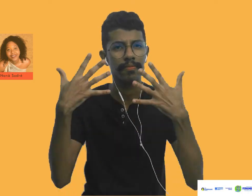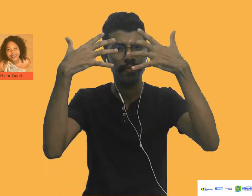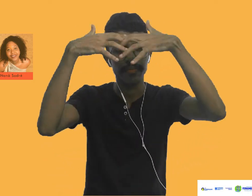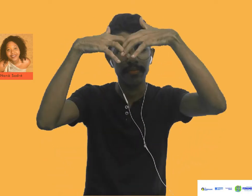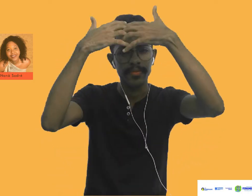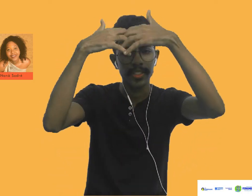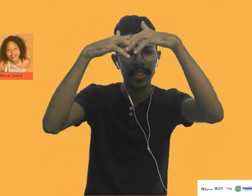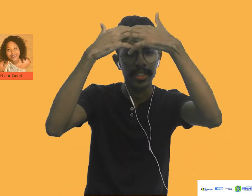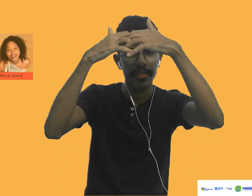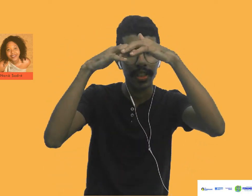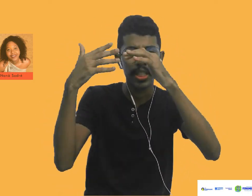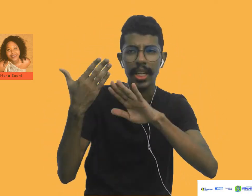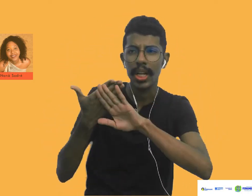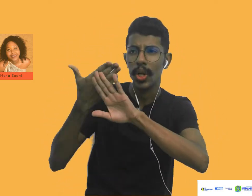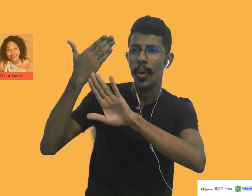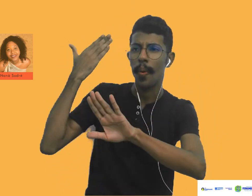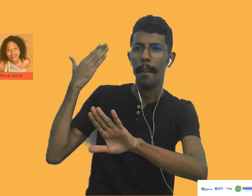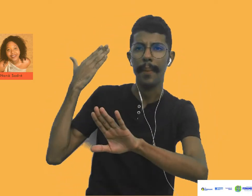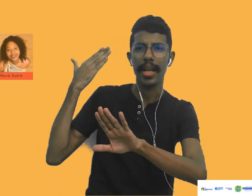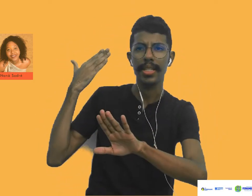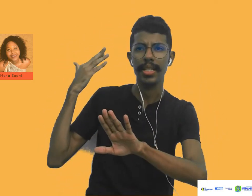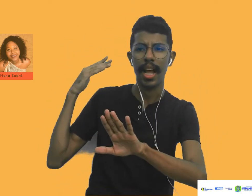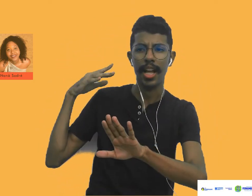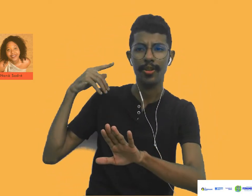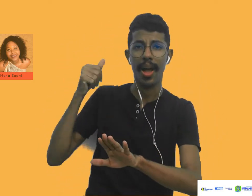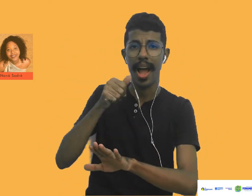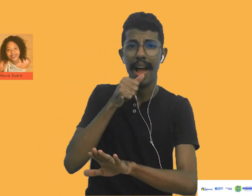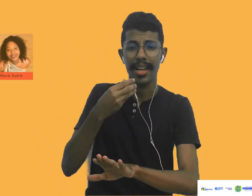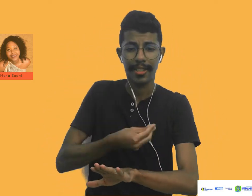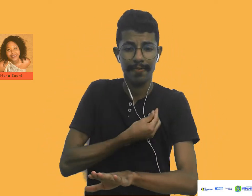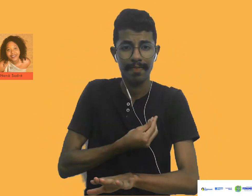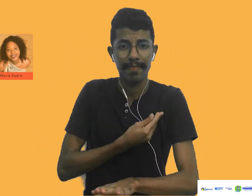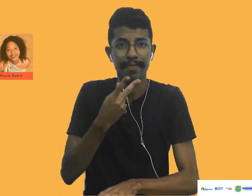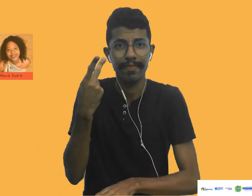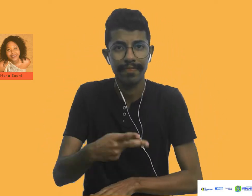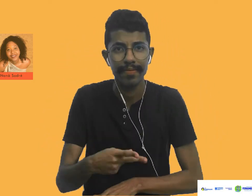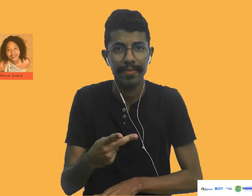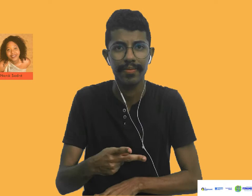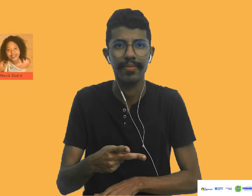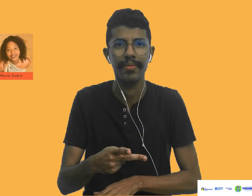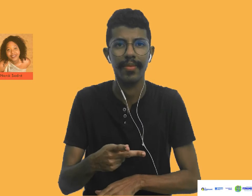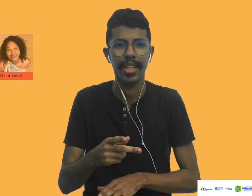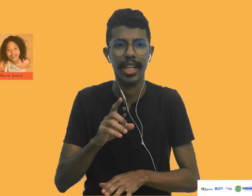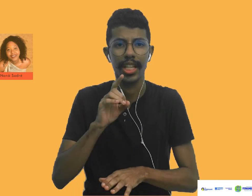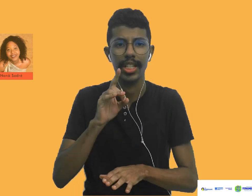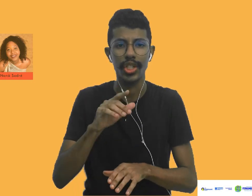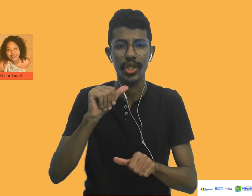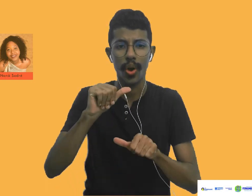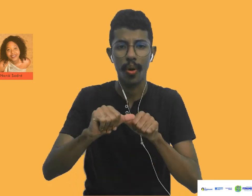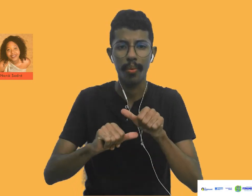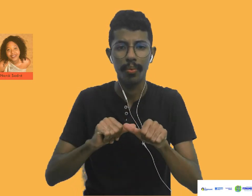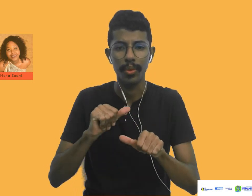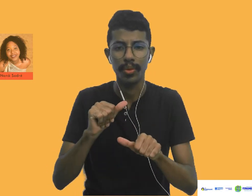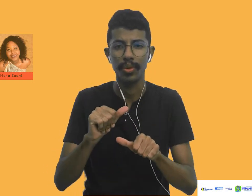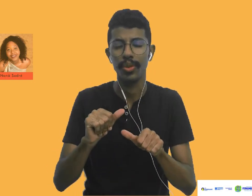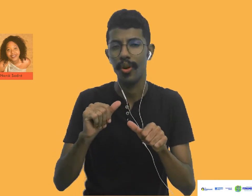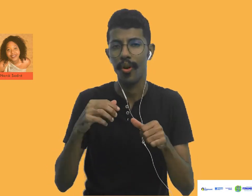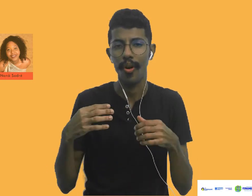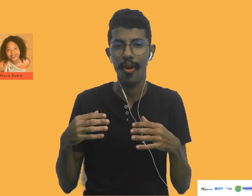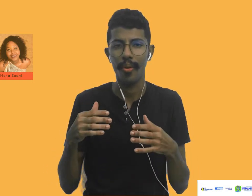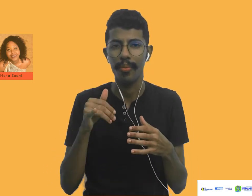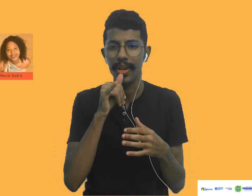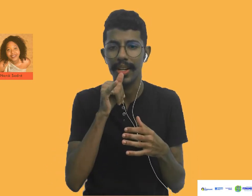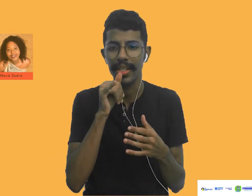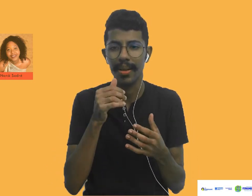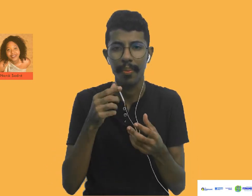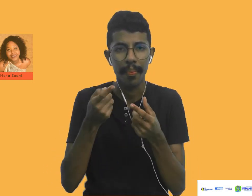fazerem a reflexão de que o passado está aqui esfregado na cara com a roupagem nova do presente, do que você está vivendo